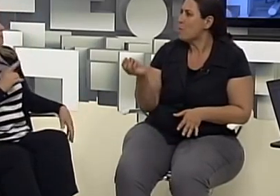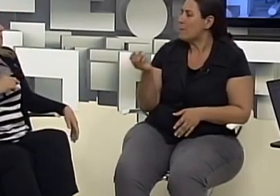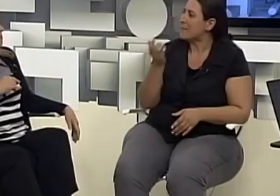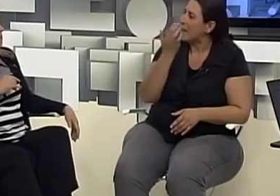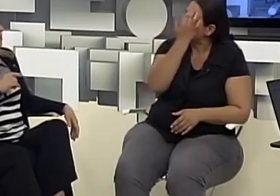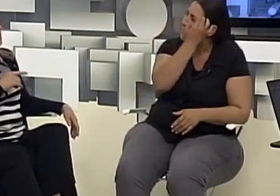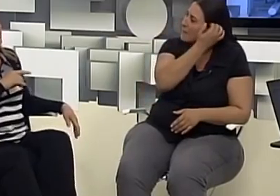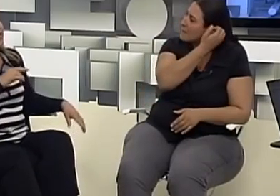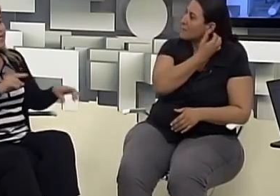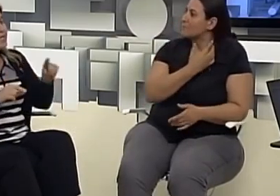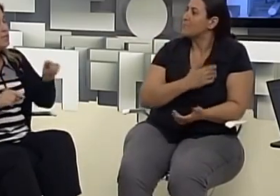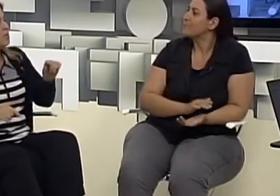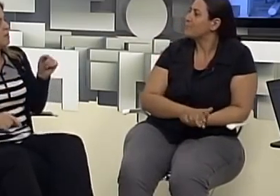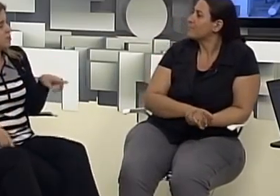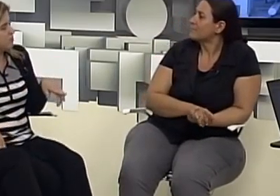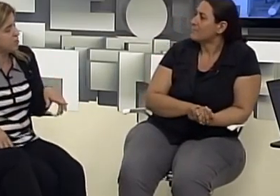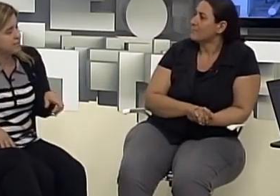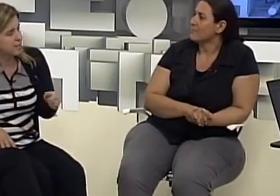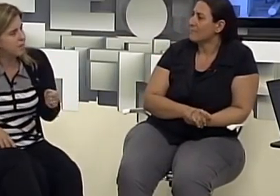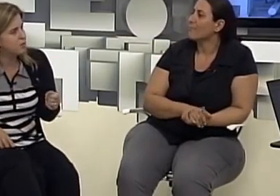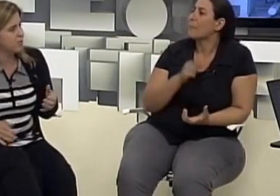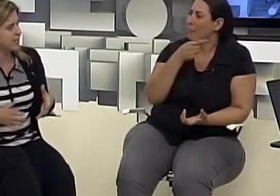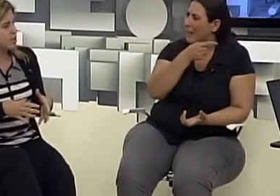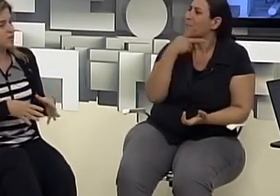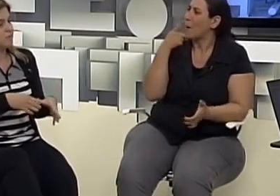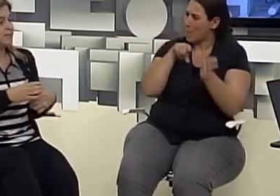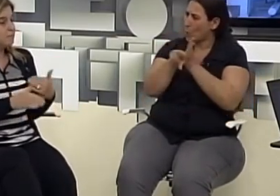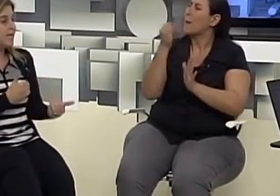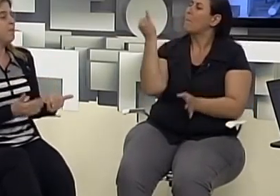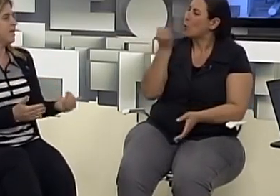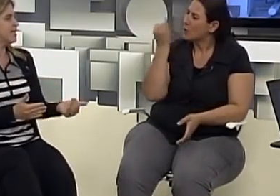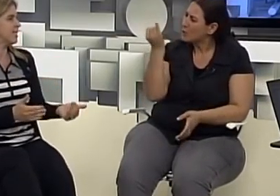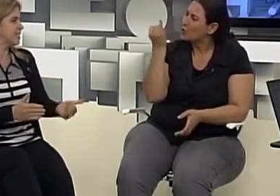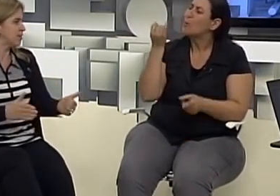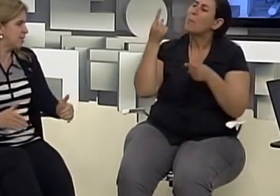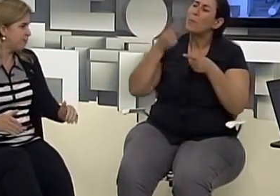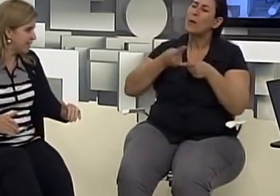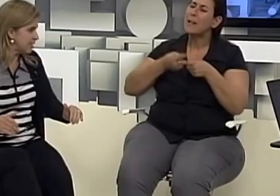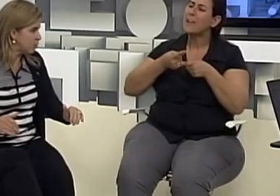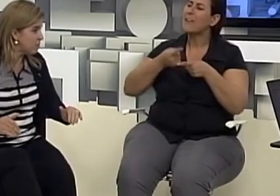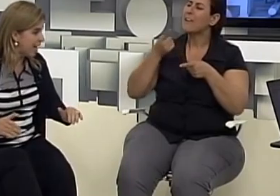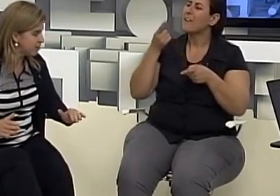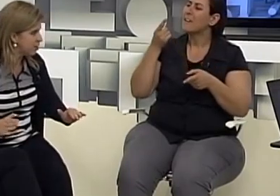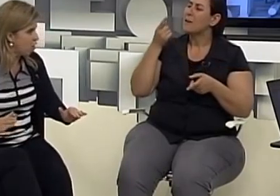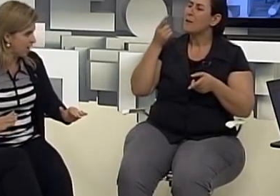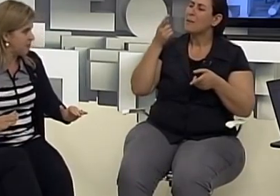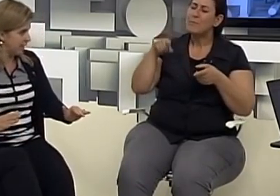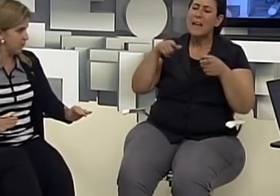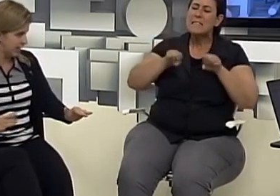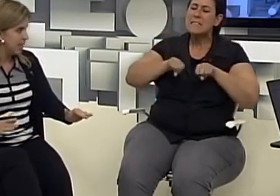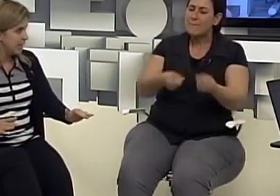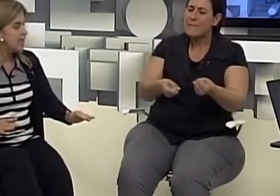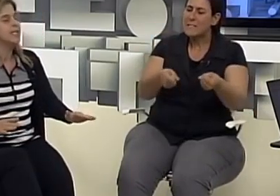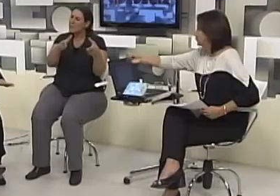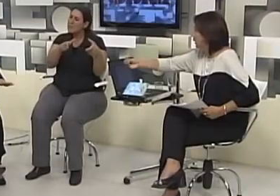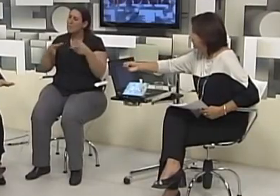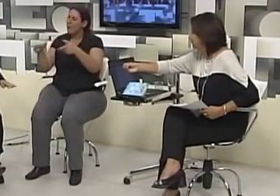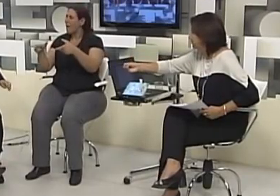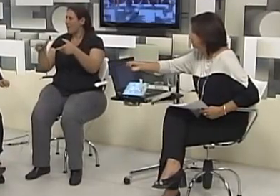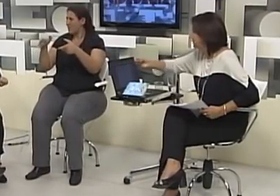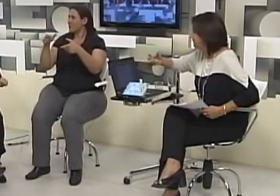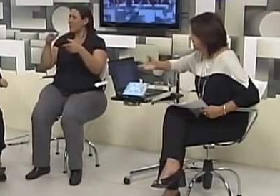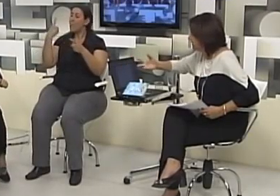Pode complementar, Liliane? Isso é uma tua pergunta extremamente importante, também por essa questão da defesa do espaço. Sim, da escola assim, bilíngue. Os pais, as